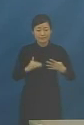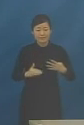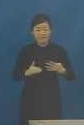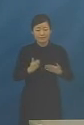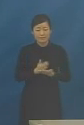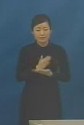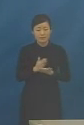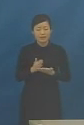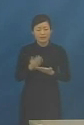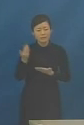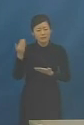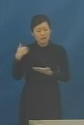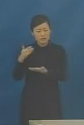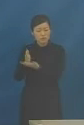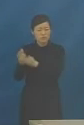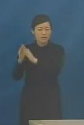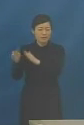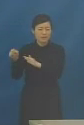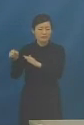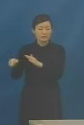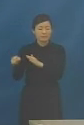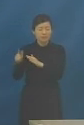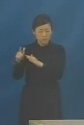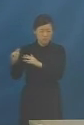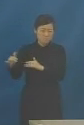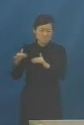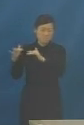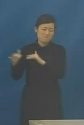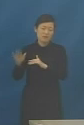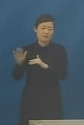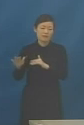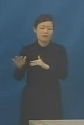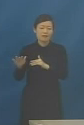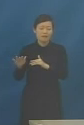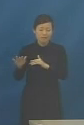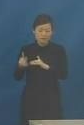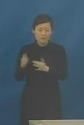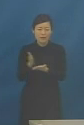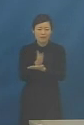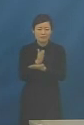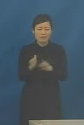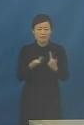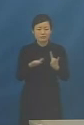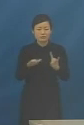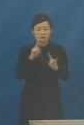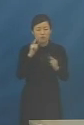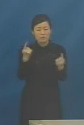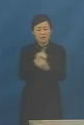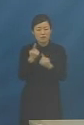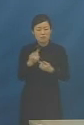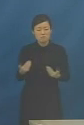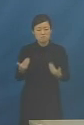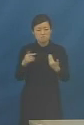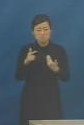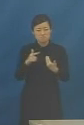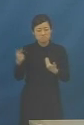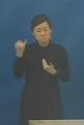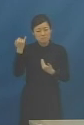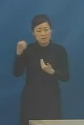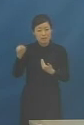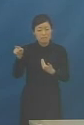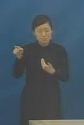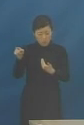も議論がいろいろとあってですねステージ判断を見直すというそういうようなあのご意見も政府はからも